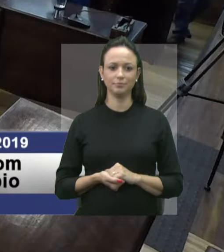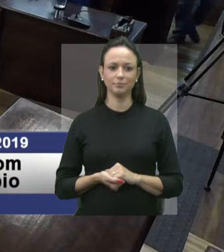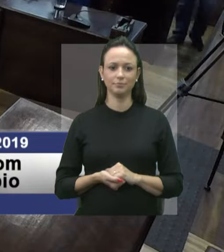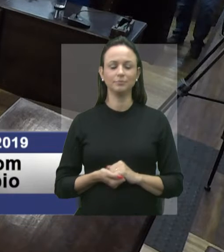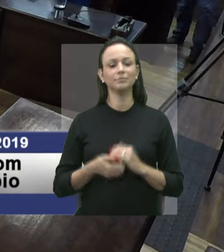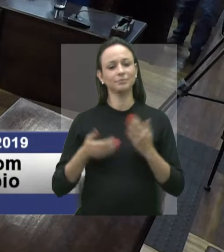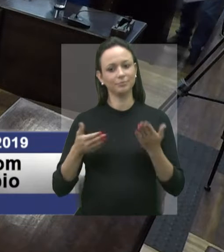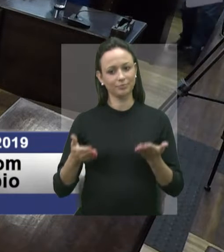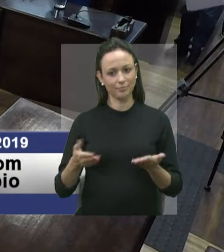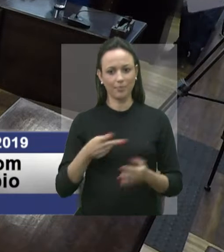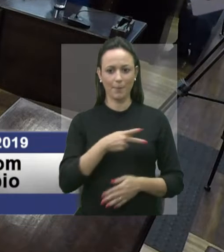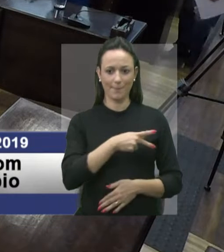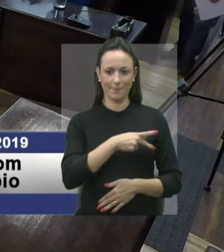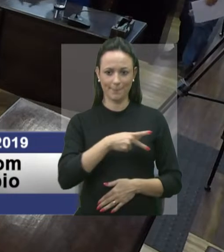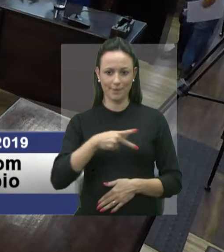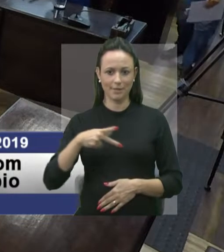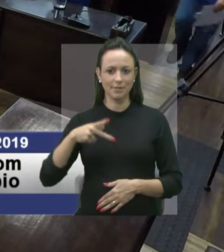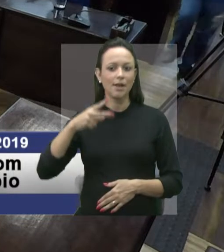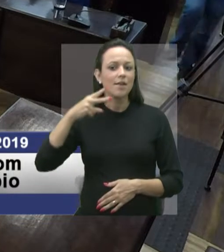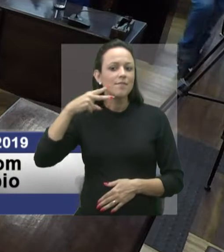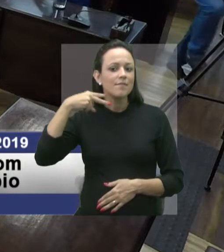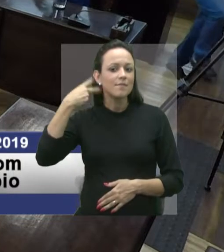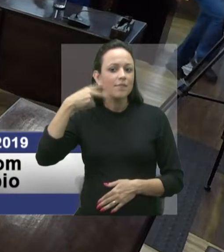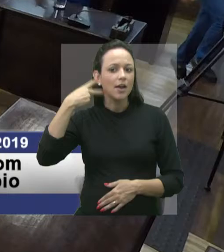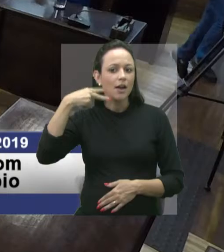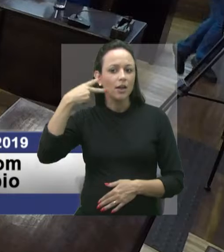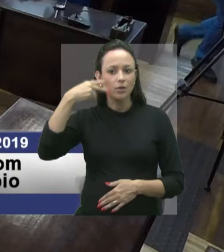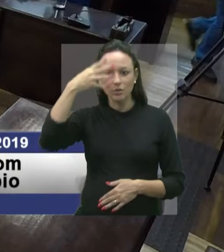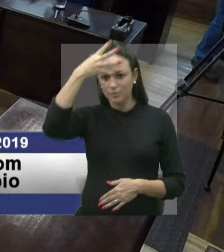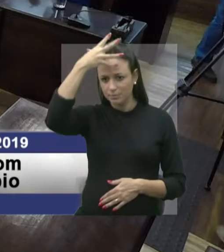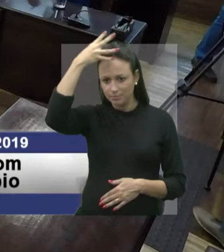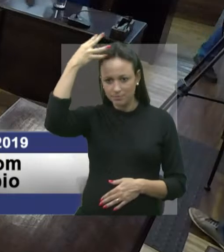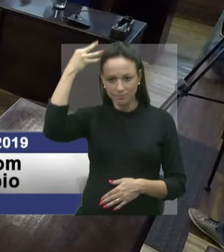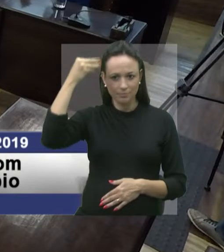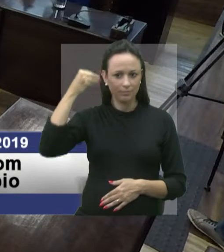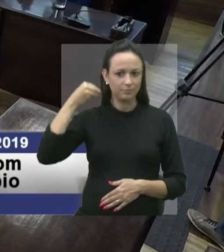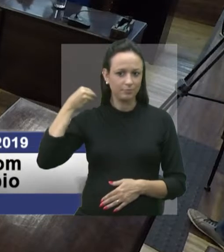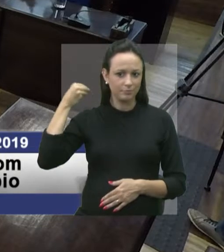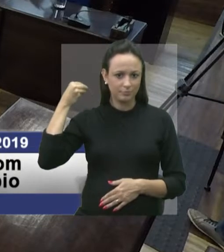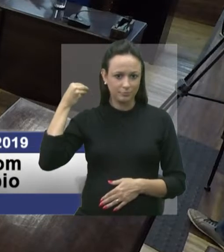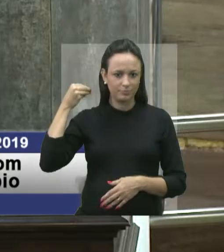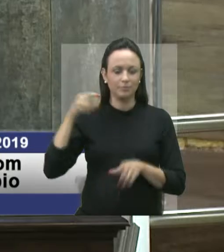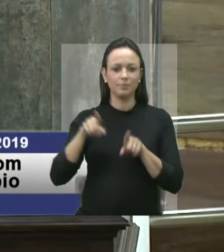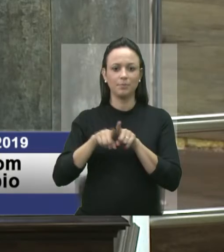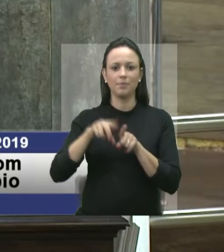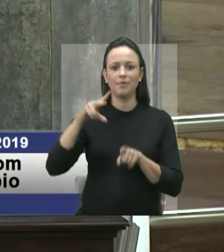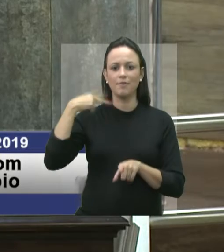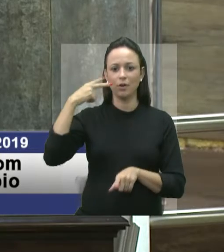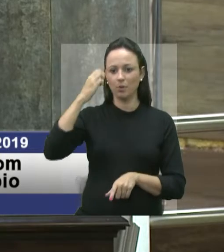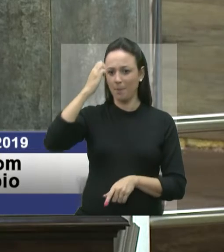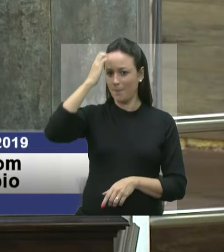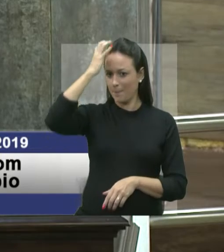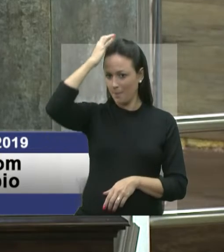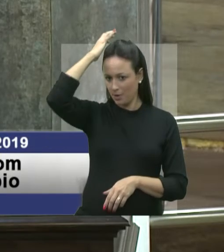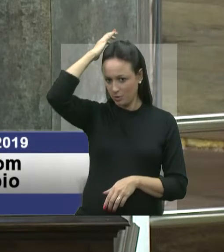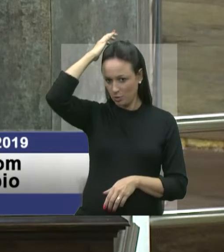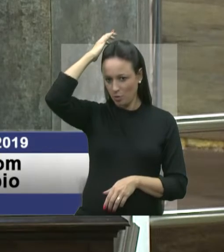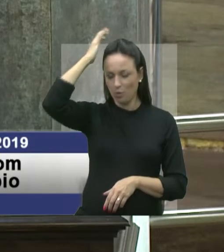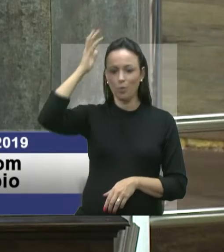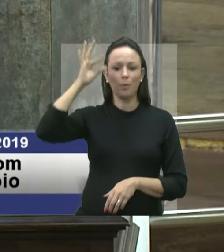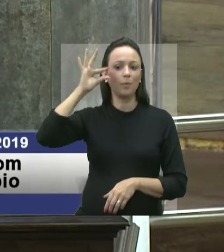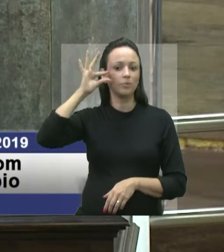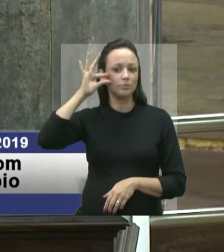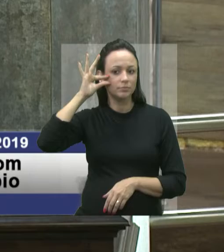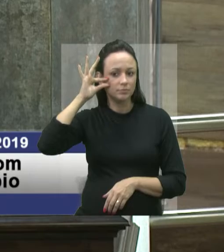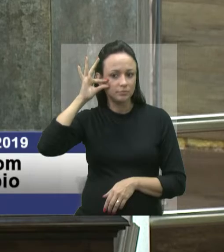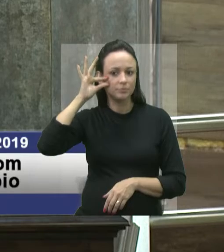Senhora Presidente, vereadora Vivian Soares, vereador Toninho Masson, vereador Wagner Brasil,